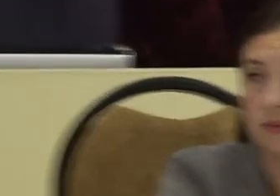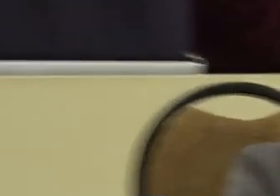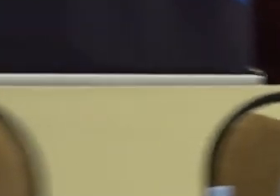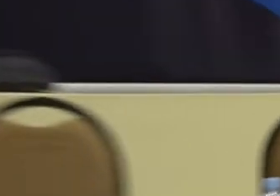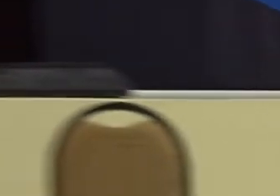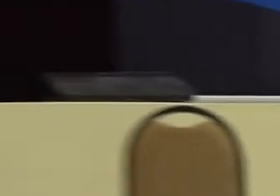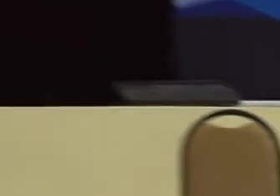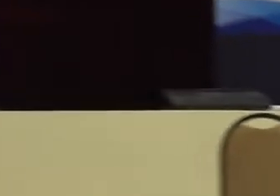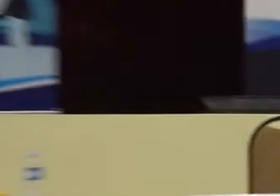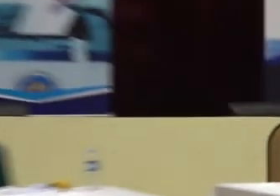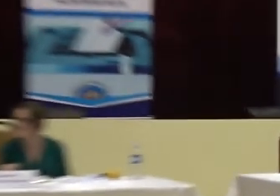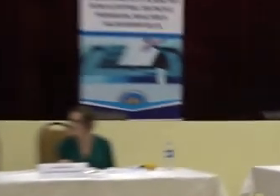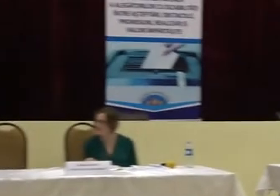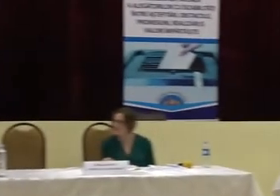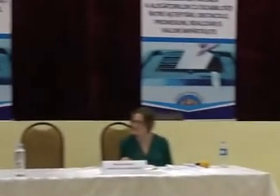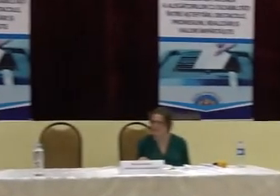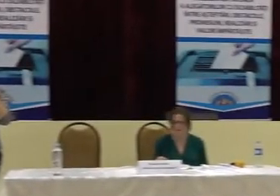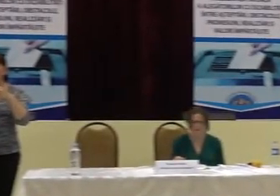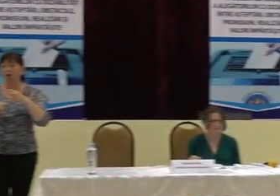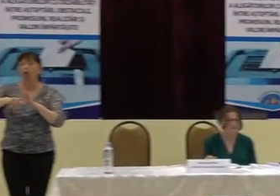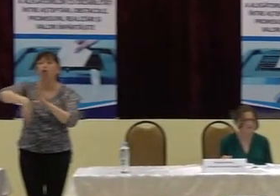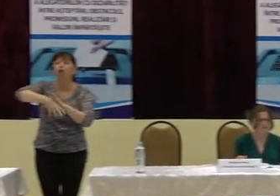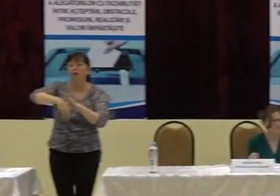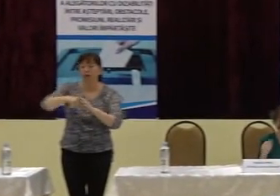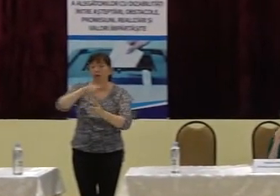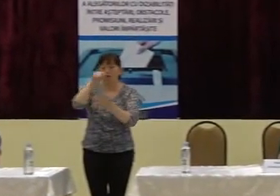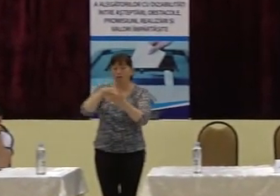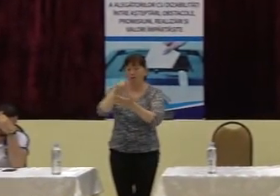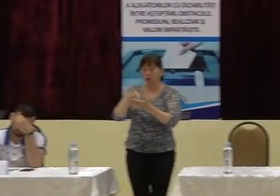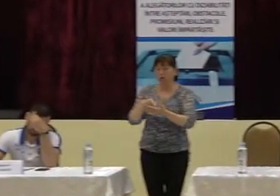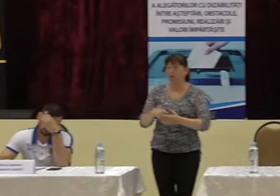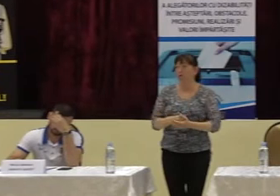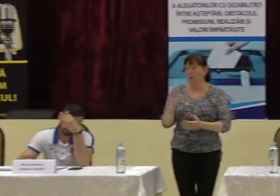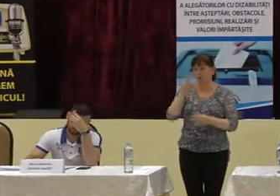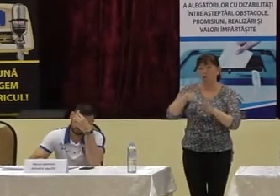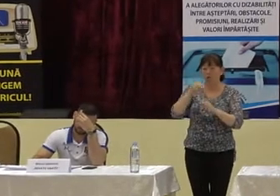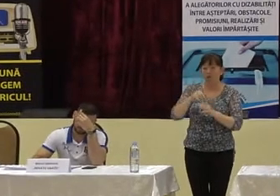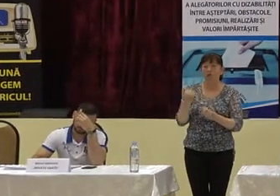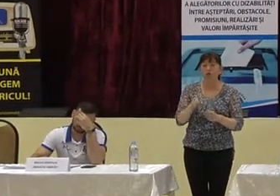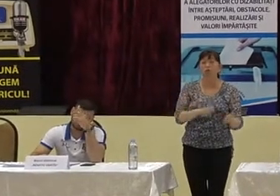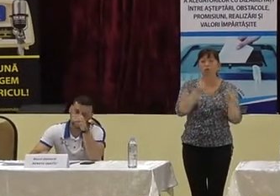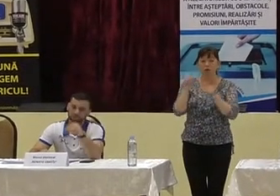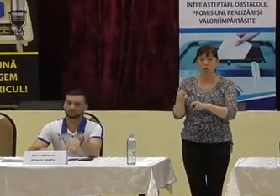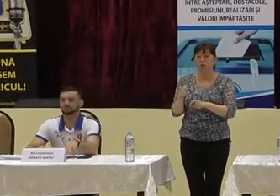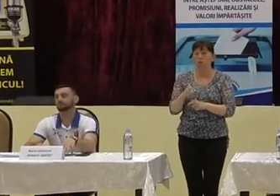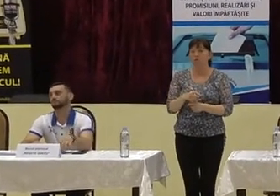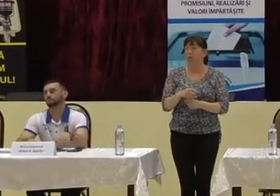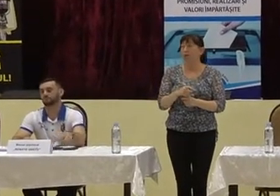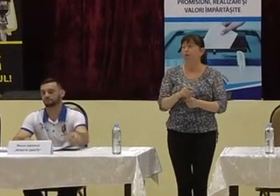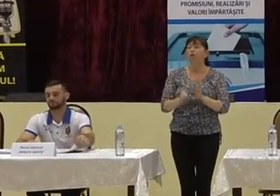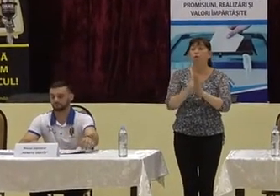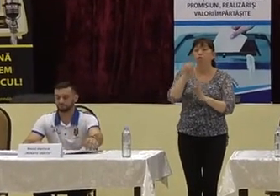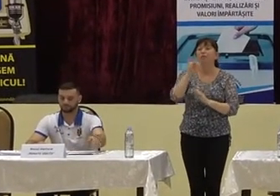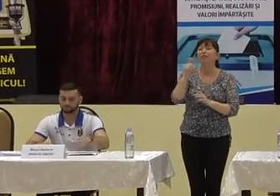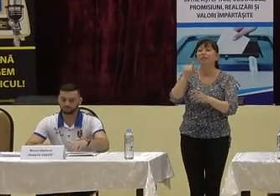anunțăm finalizarea etapei loteria electorală și trecem la următoarea etapă. Vom prelua întrebări